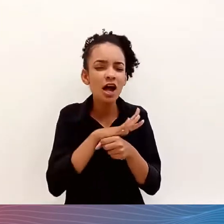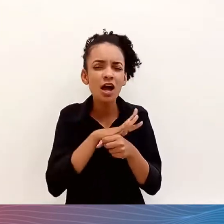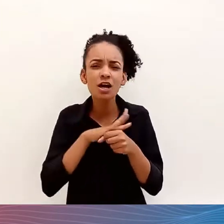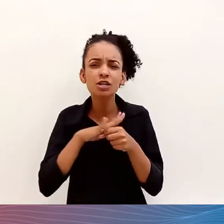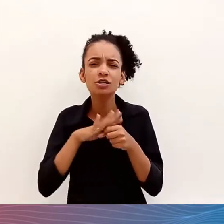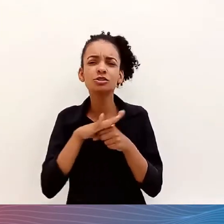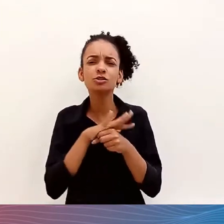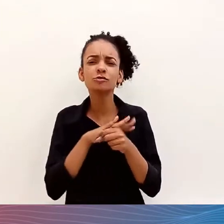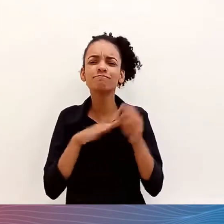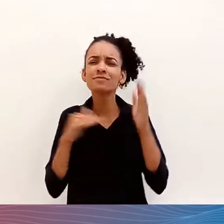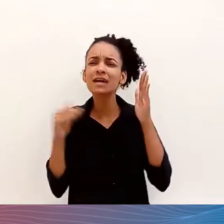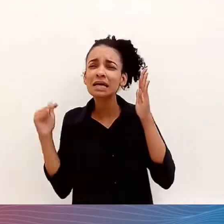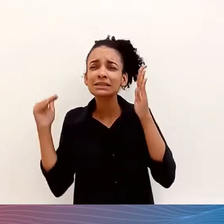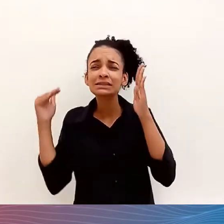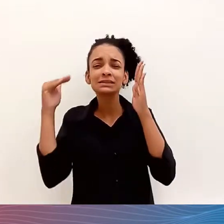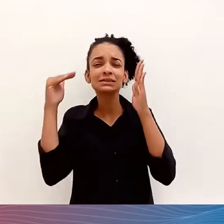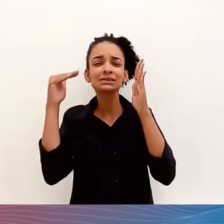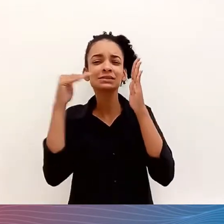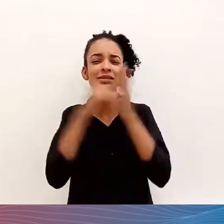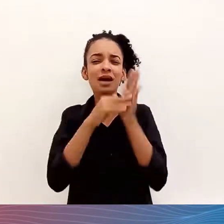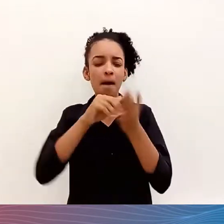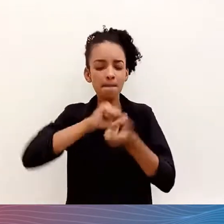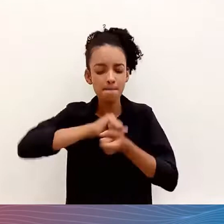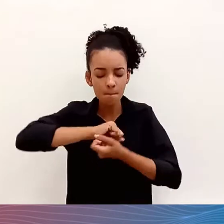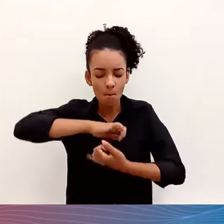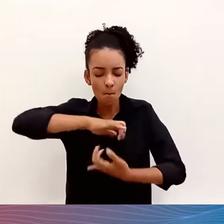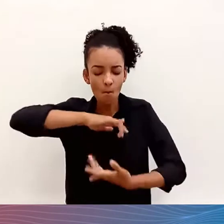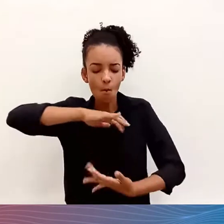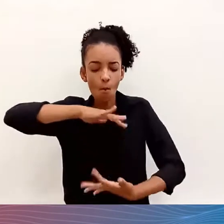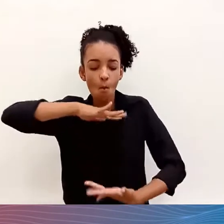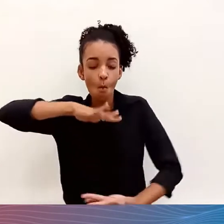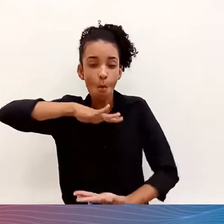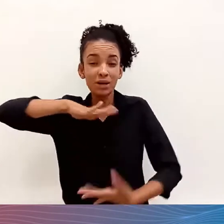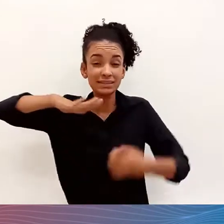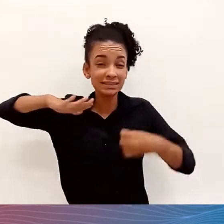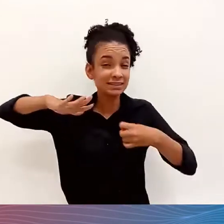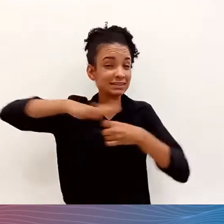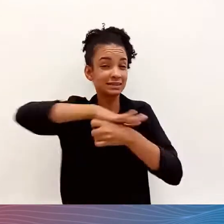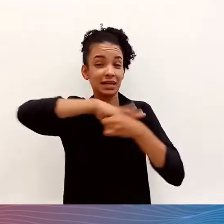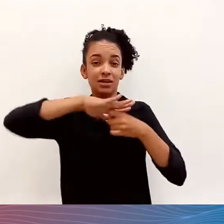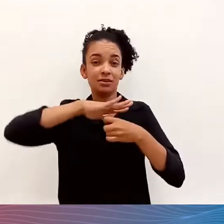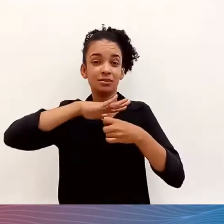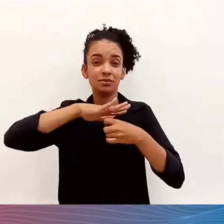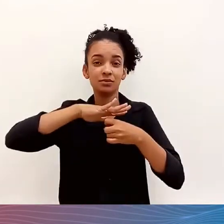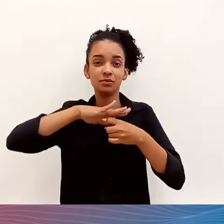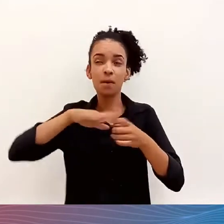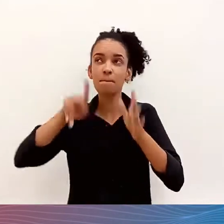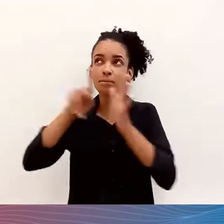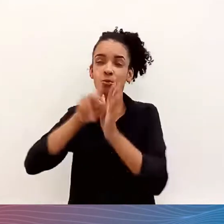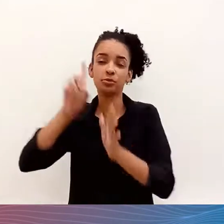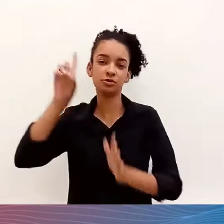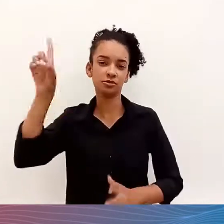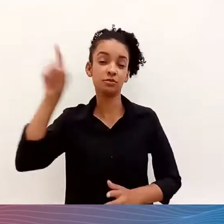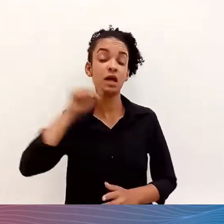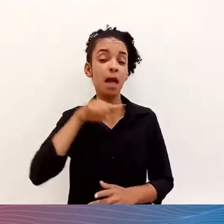a plenitude de Deus. Não sei, irmãos, aqui Paulo está dizendo